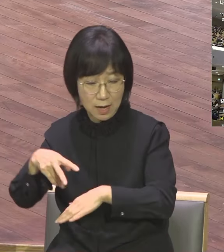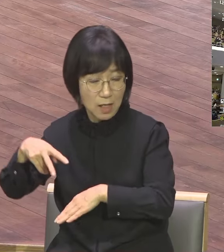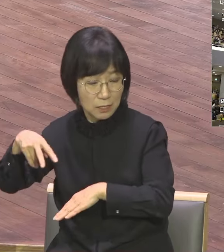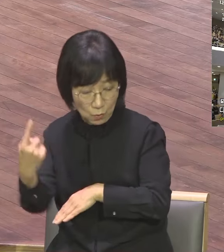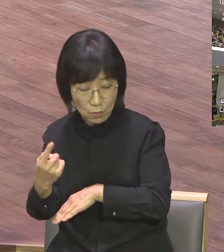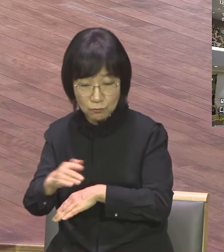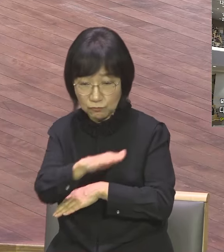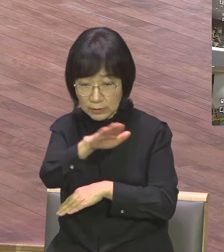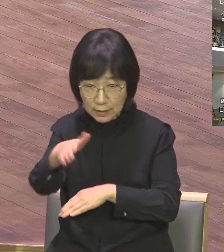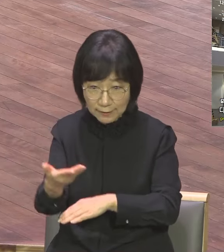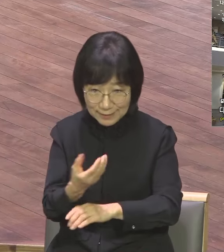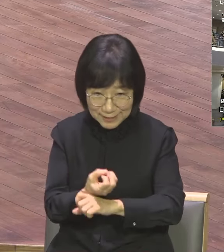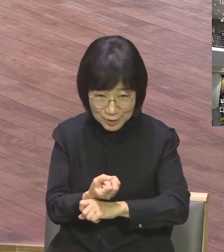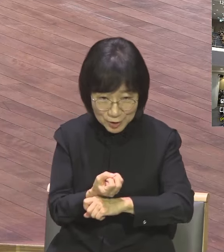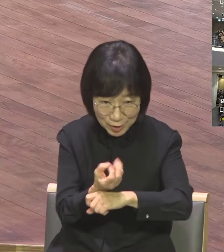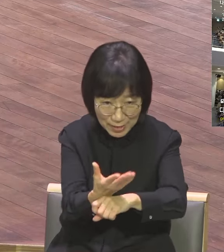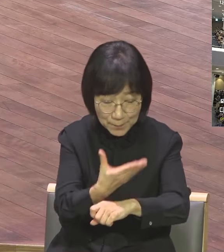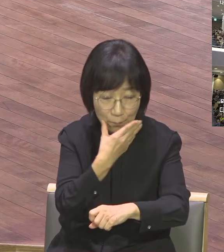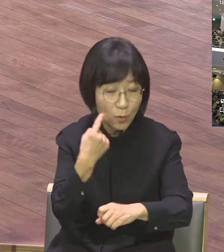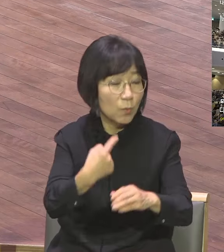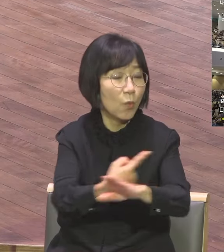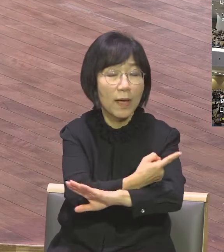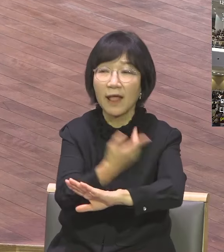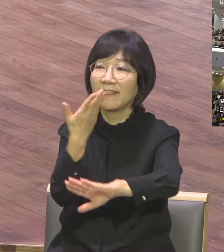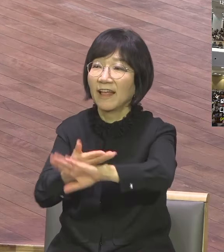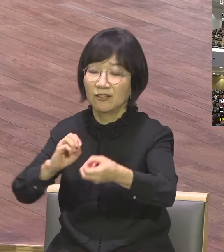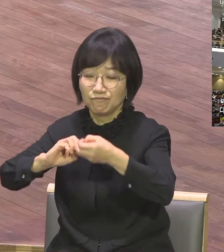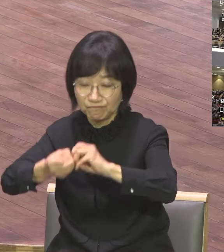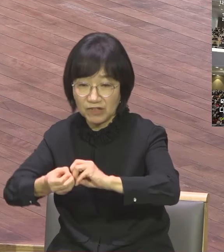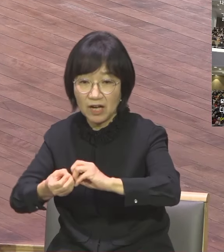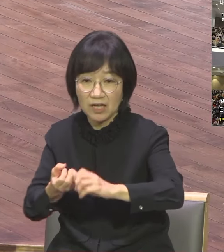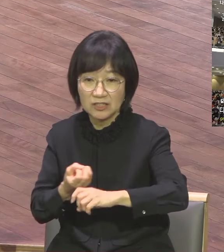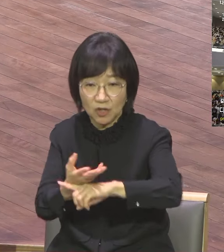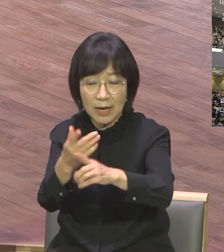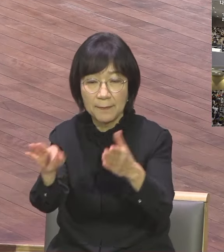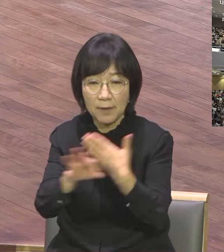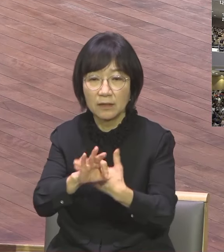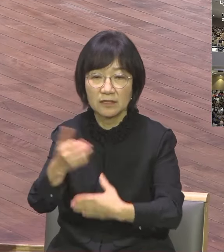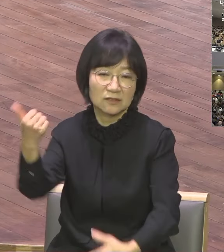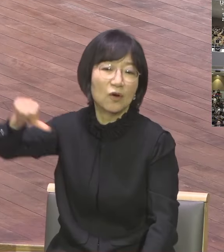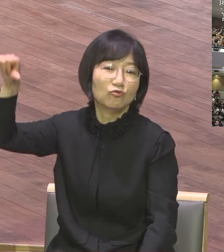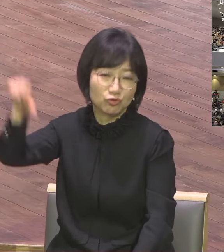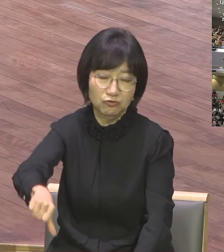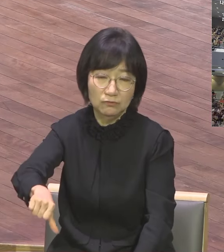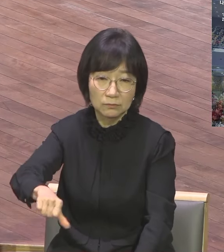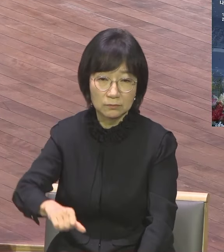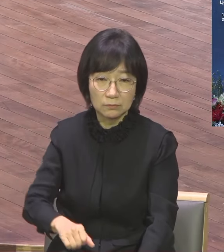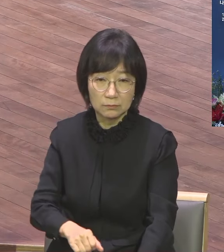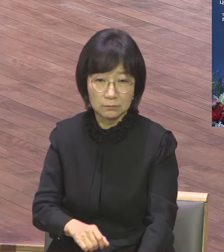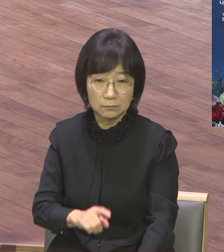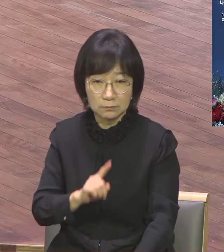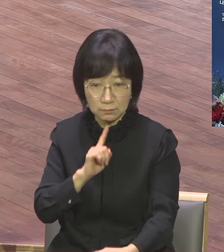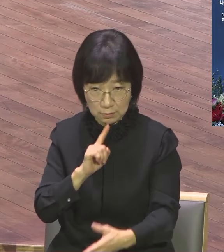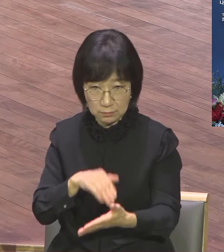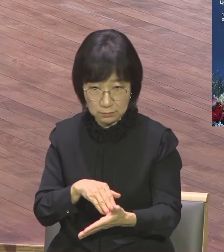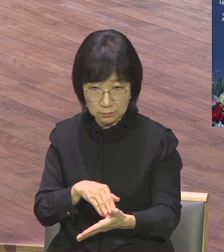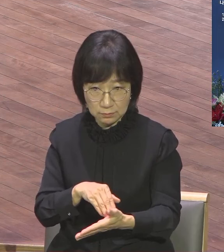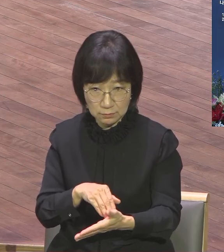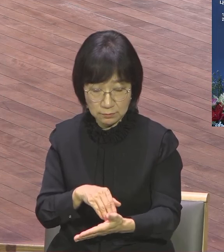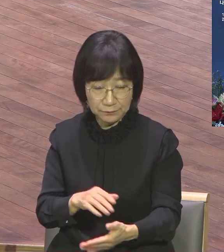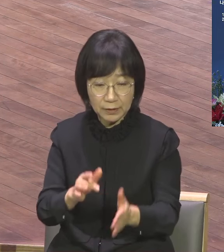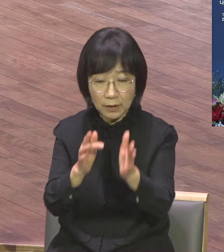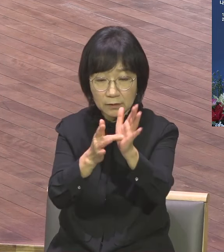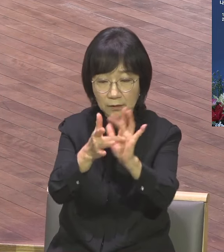전한 복음 외에 다른 복음을 전하면 저주를 받을지어다. 예수 그리스도의